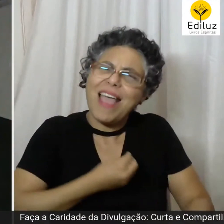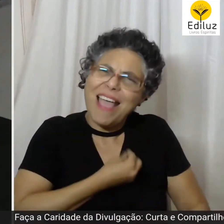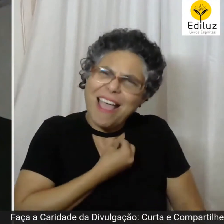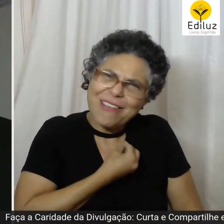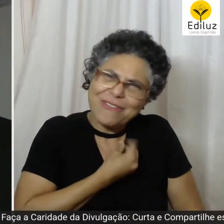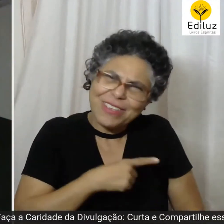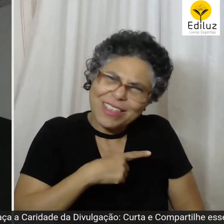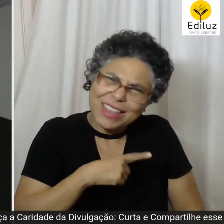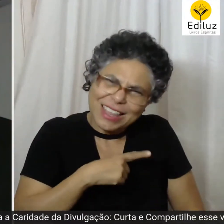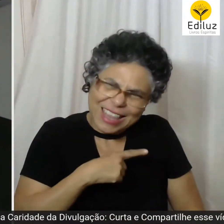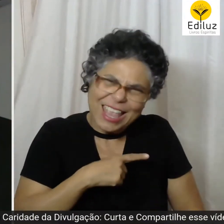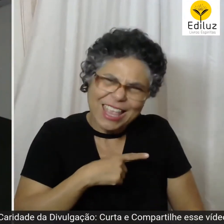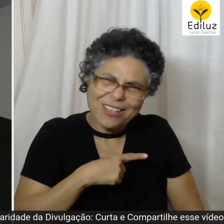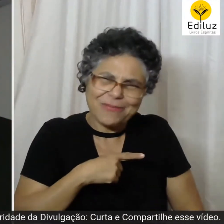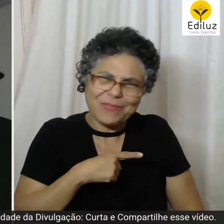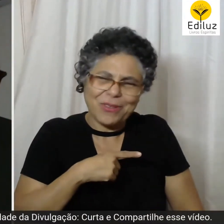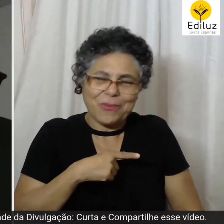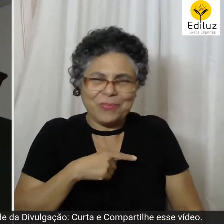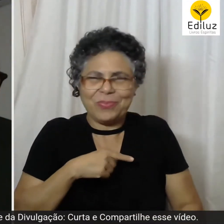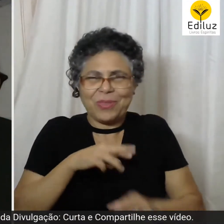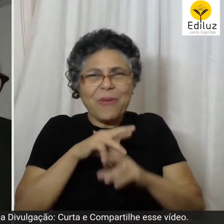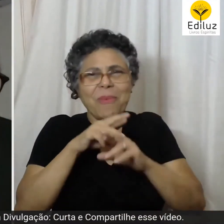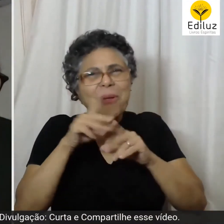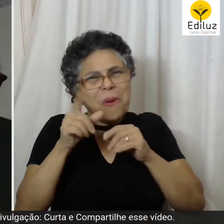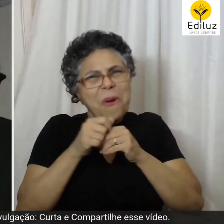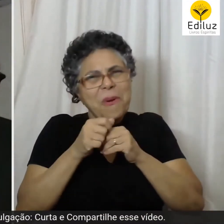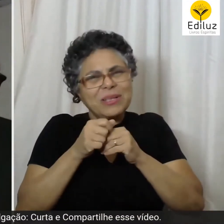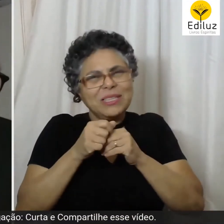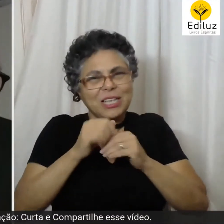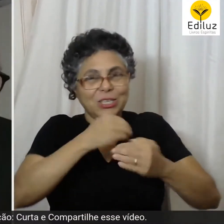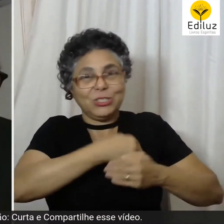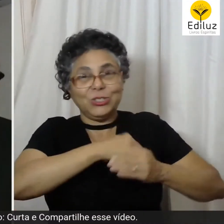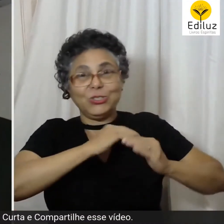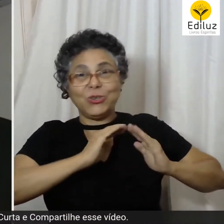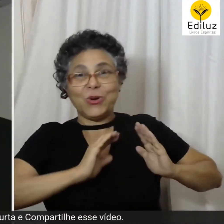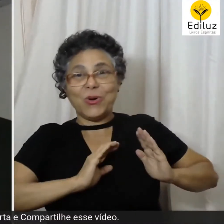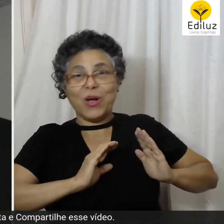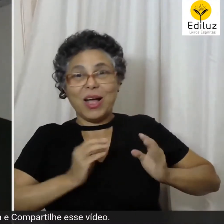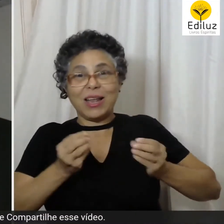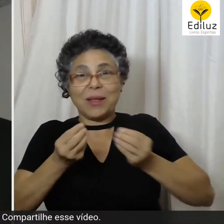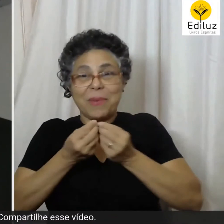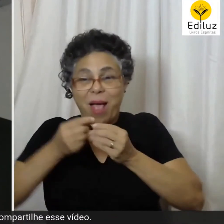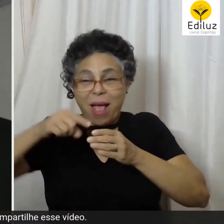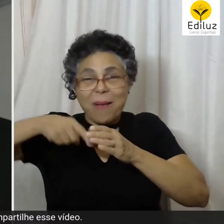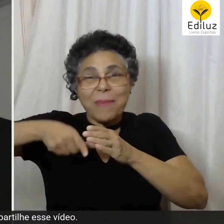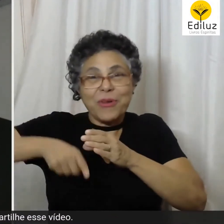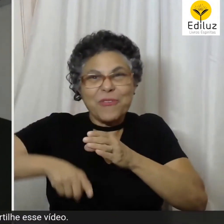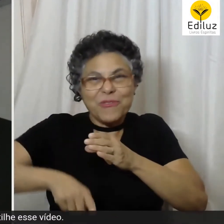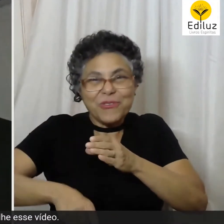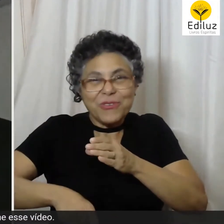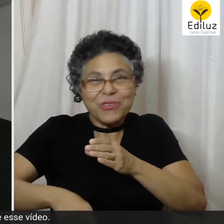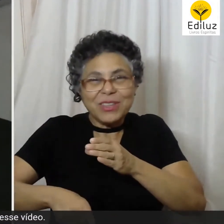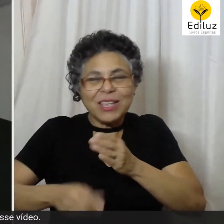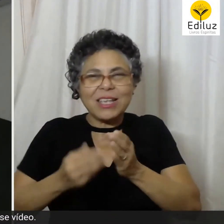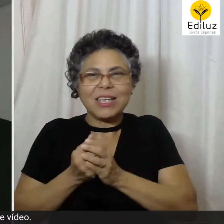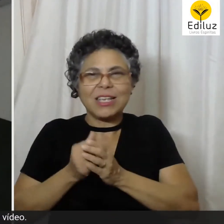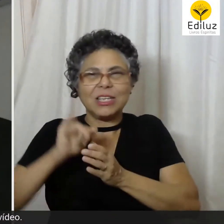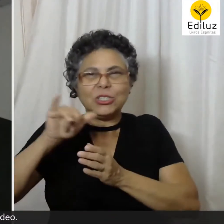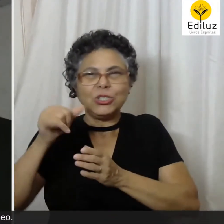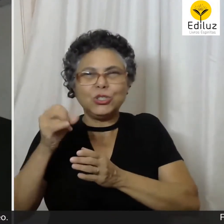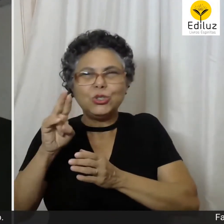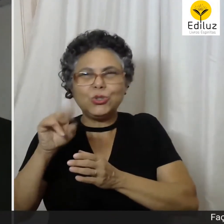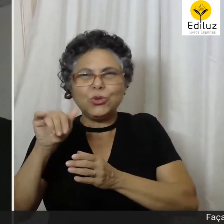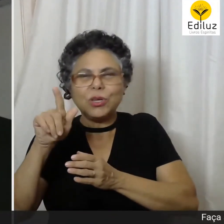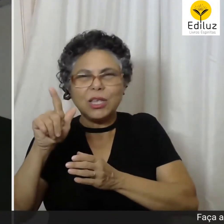na psique, trazido por Joana de Ângeles na psicologia profunda e Jung na psicologia analítica,